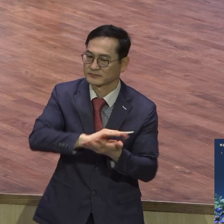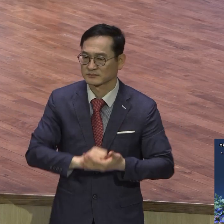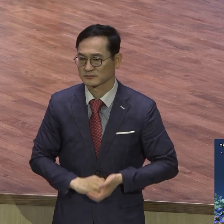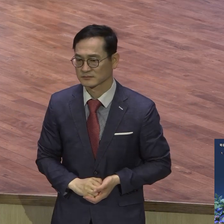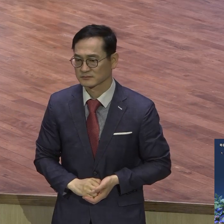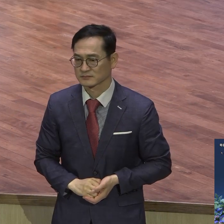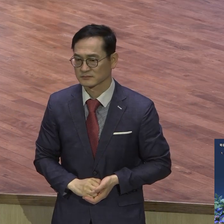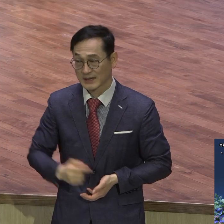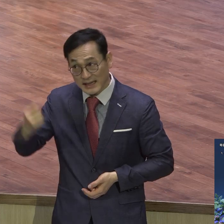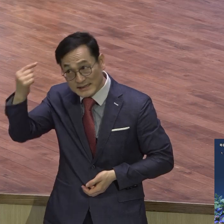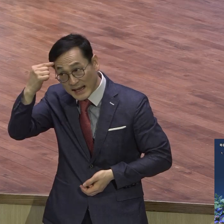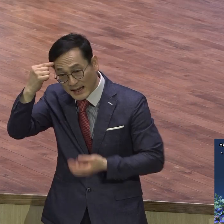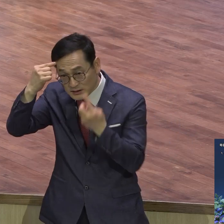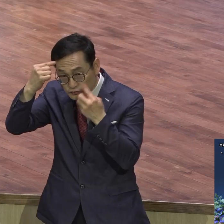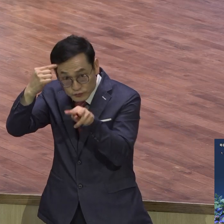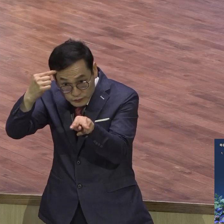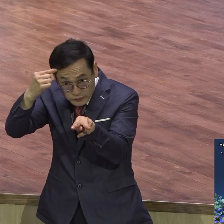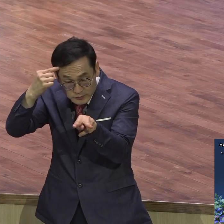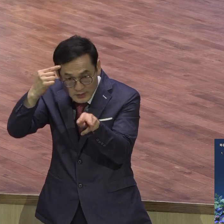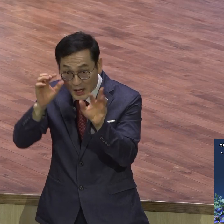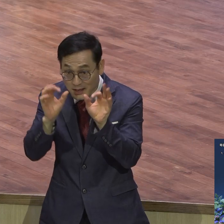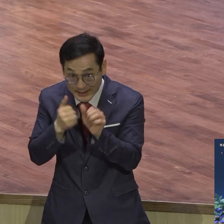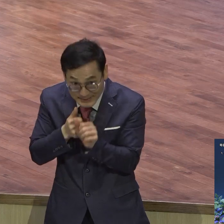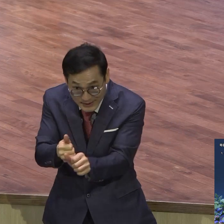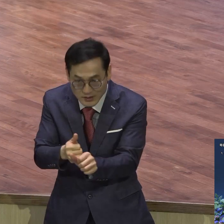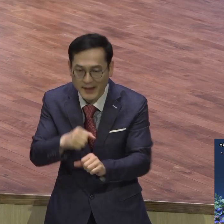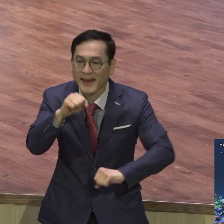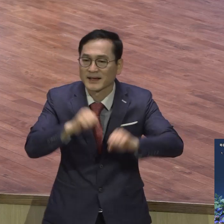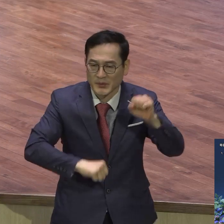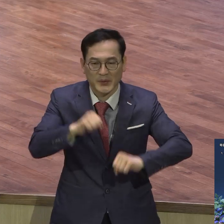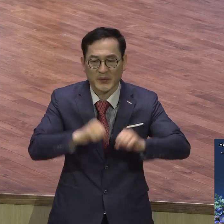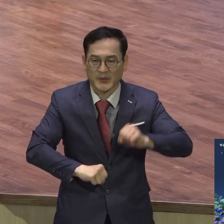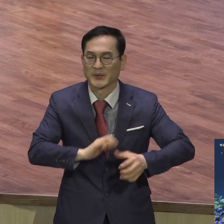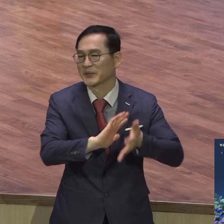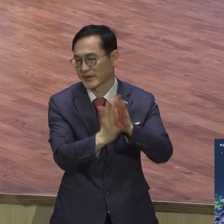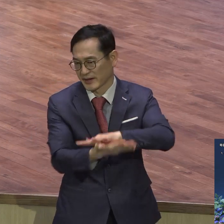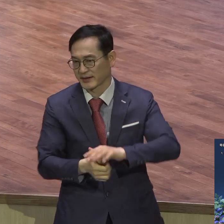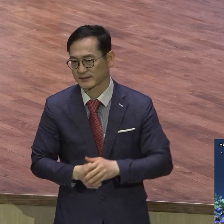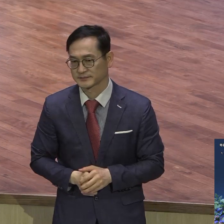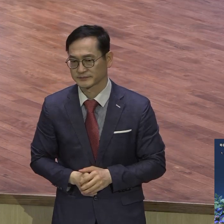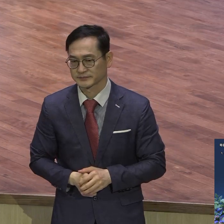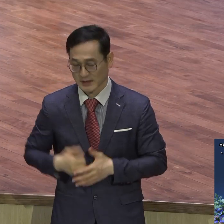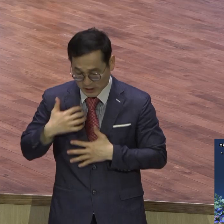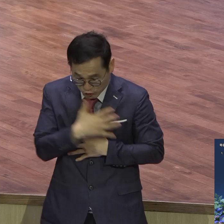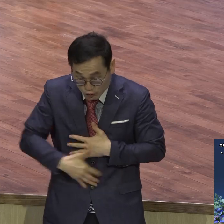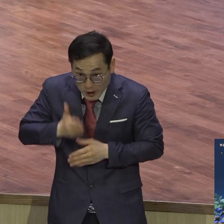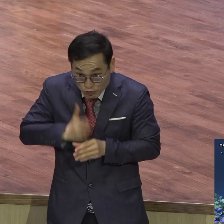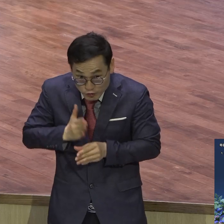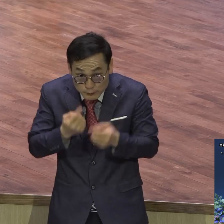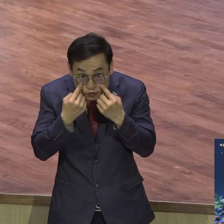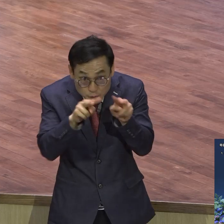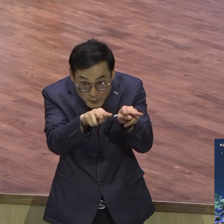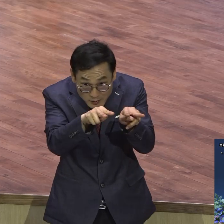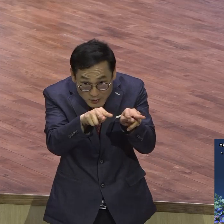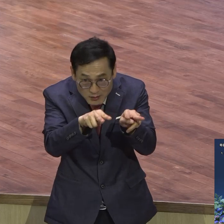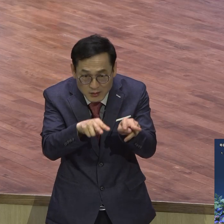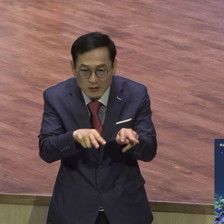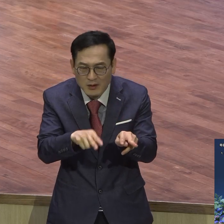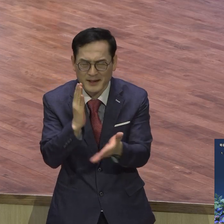달라져요. 시각. 어떤 시각. 육적 시각이 아니라 영적 시각. 이걸 불신자들은 모르는 말이